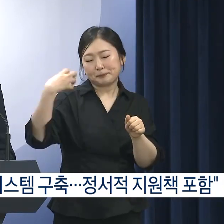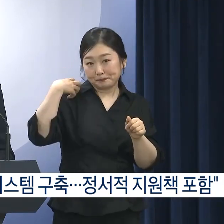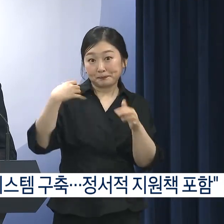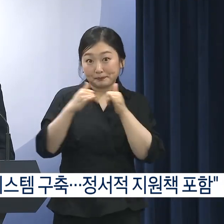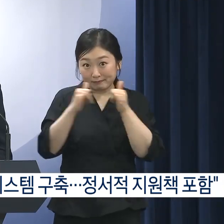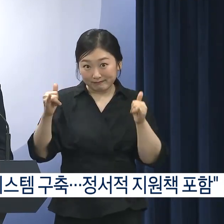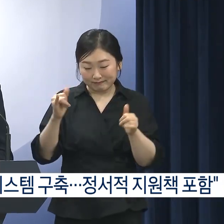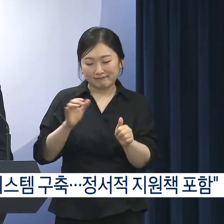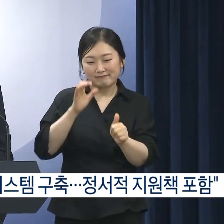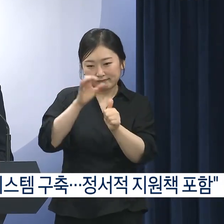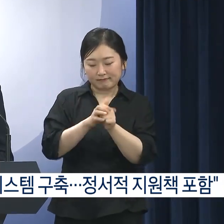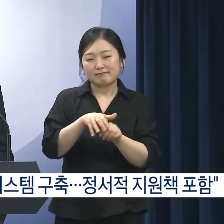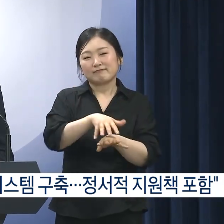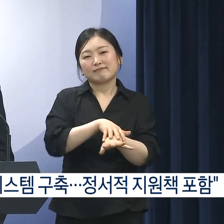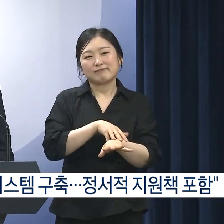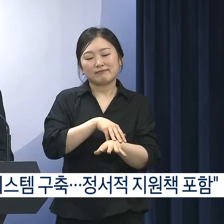하겠습니다.